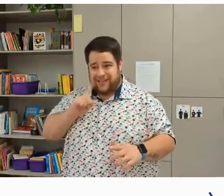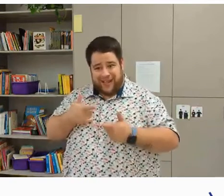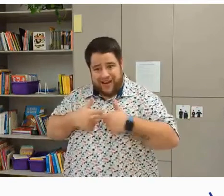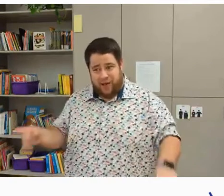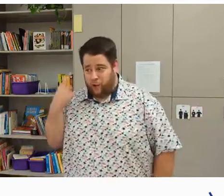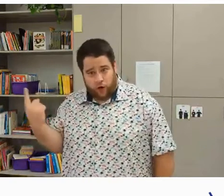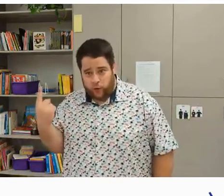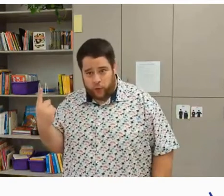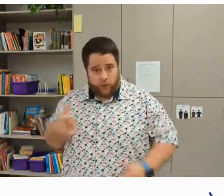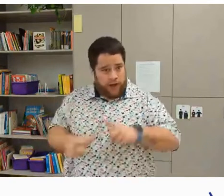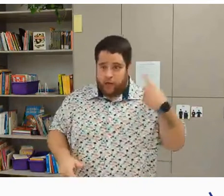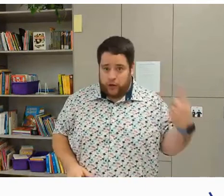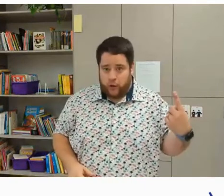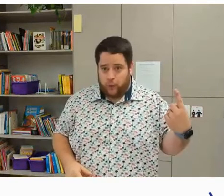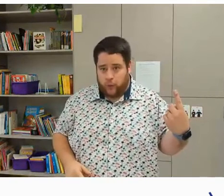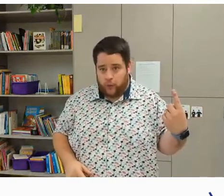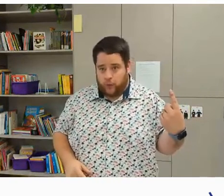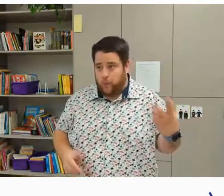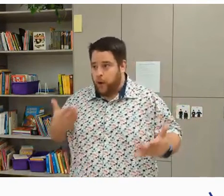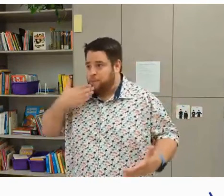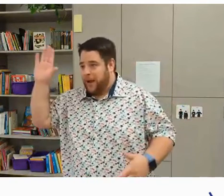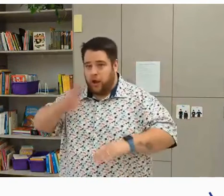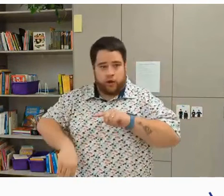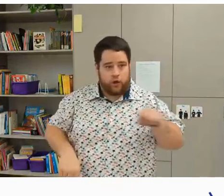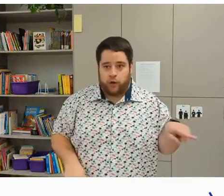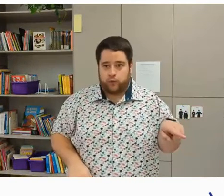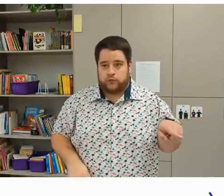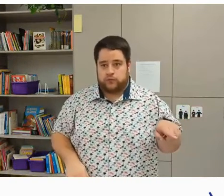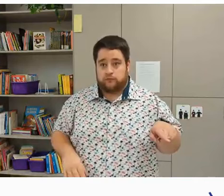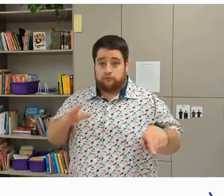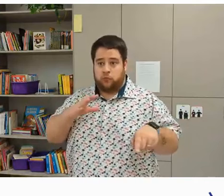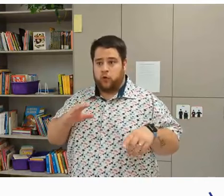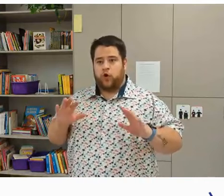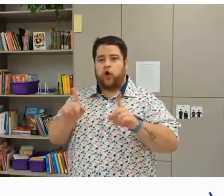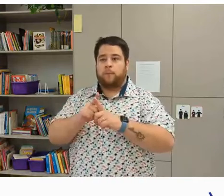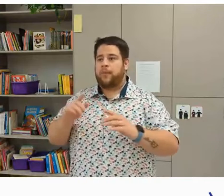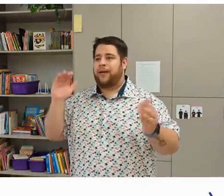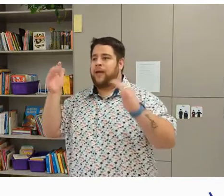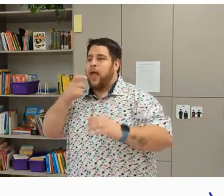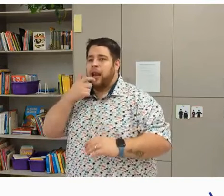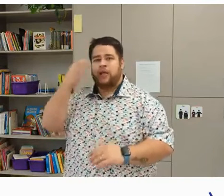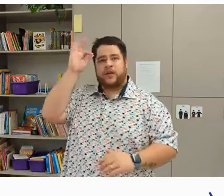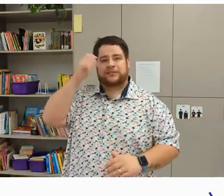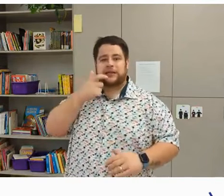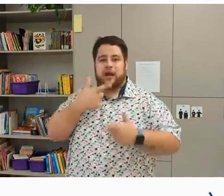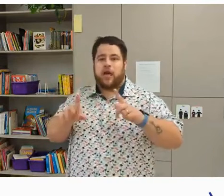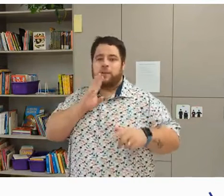tout le français, mais c'est pas, il n'y en a pas une meilleure que l'autre. Alors, souvent, on va